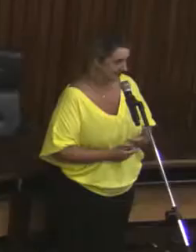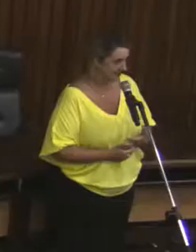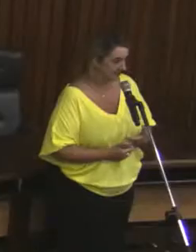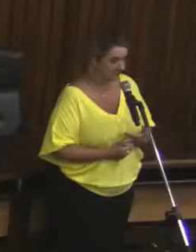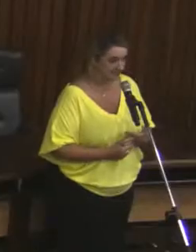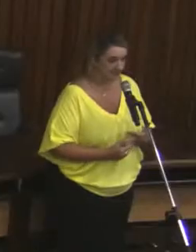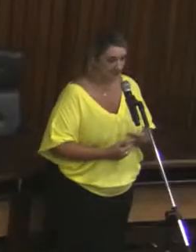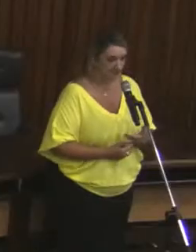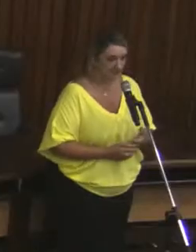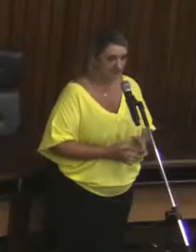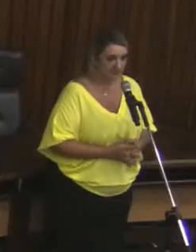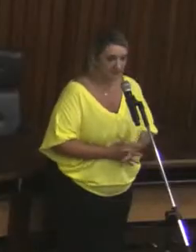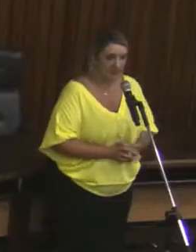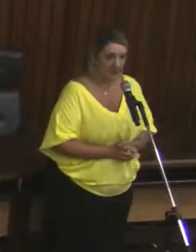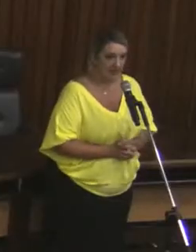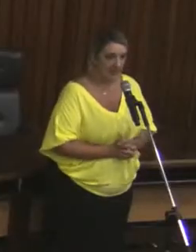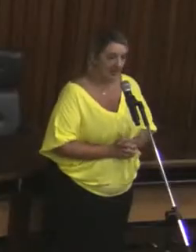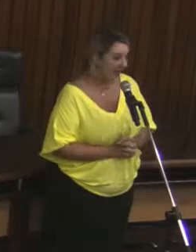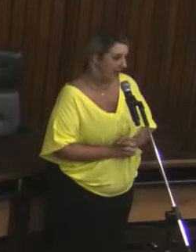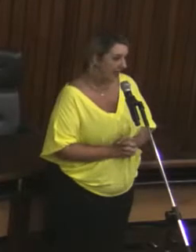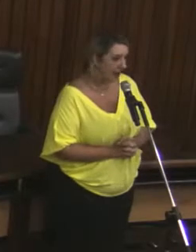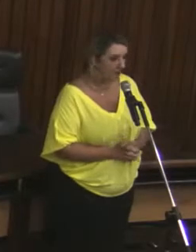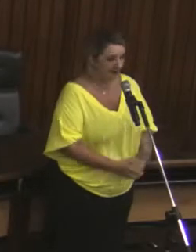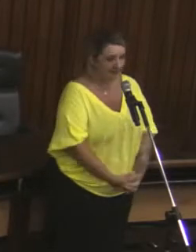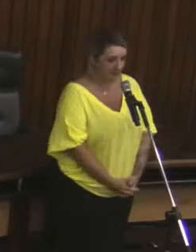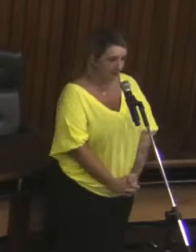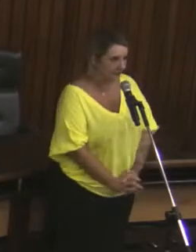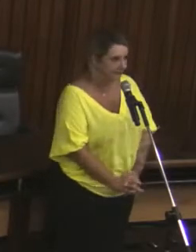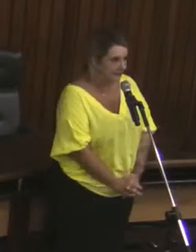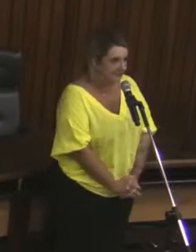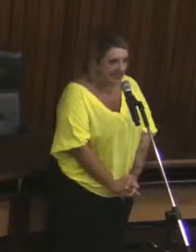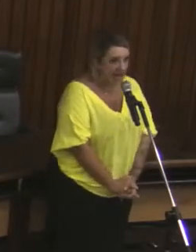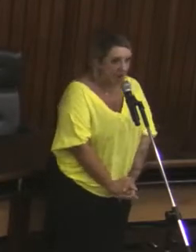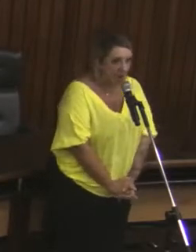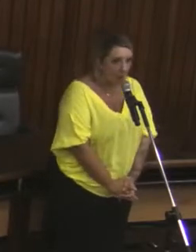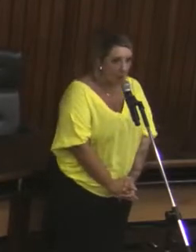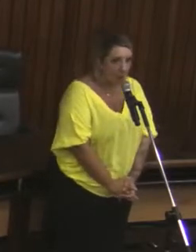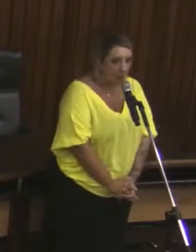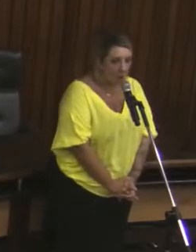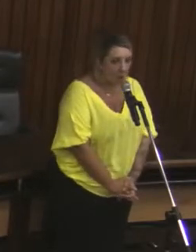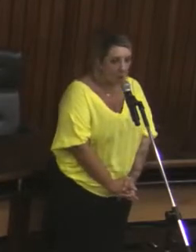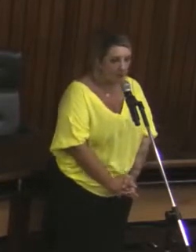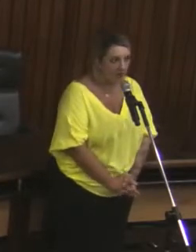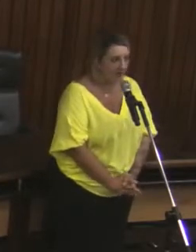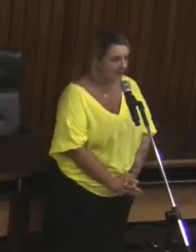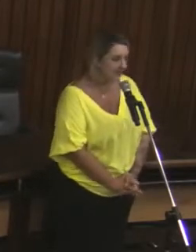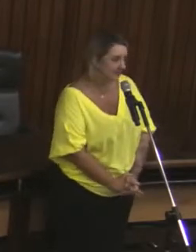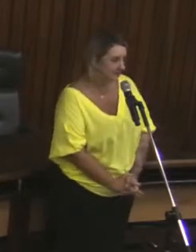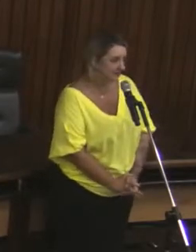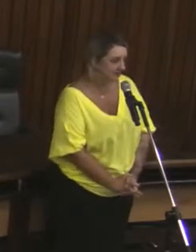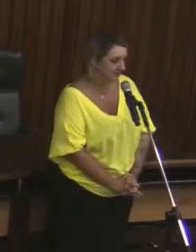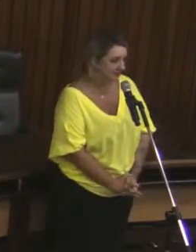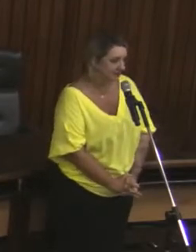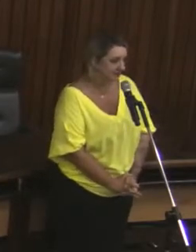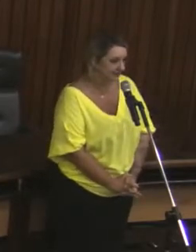E aí, se alguém fala assim, mas é uma língua universal? Aí você fica assim, cri,